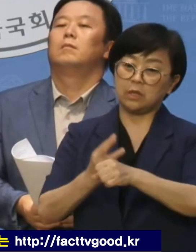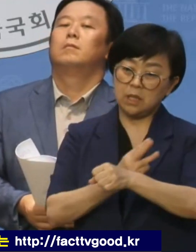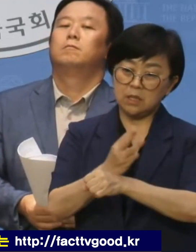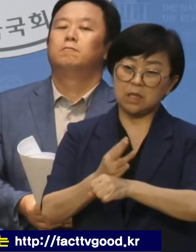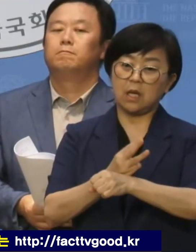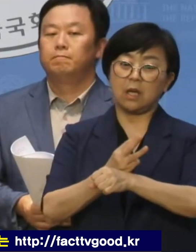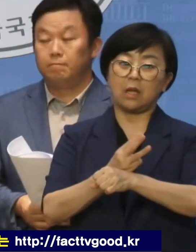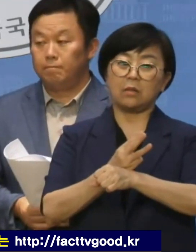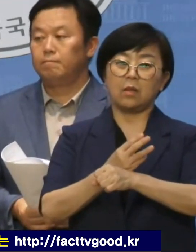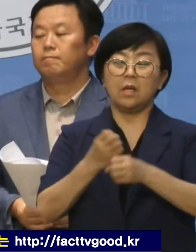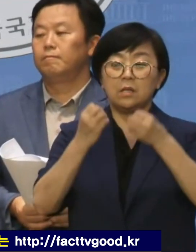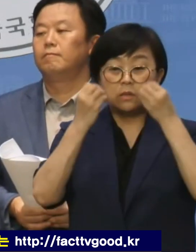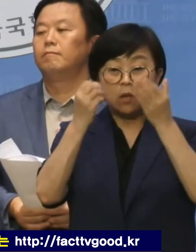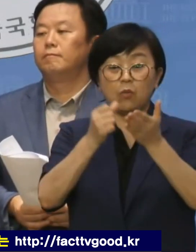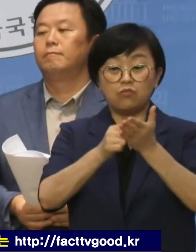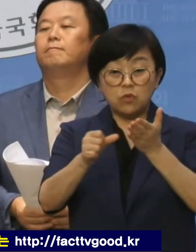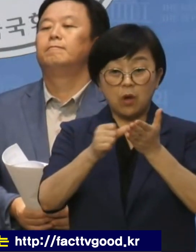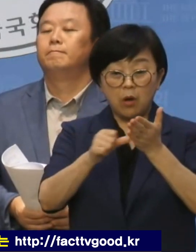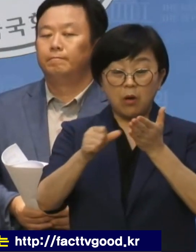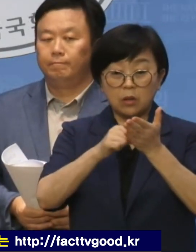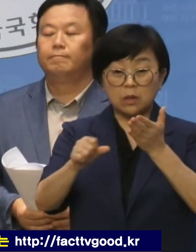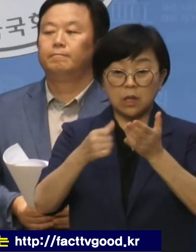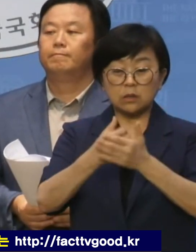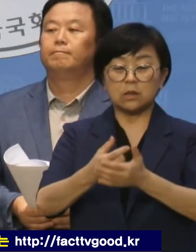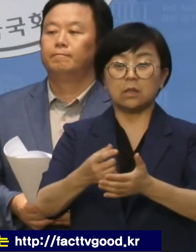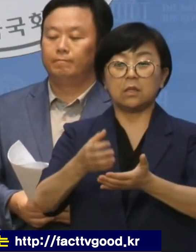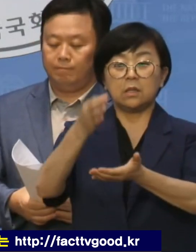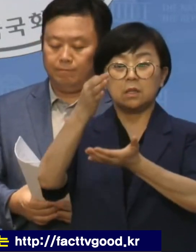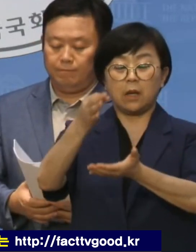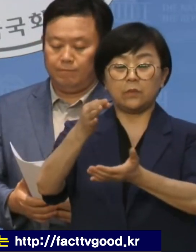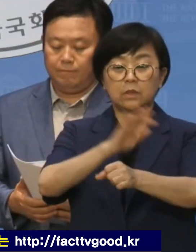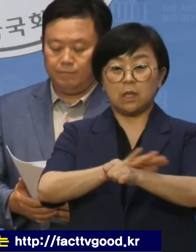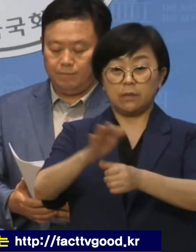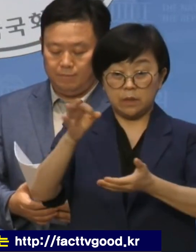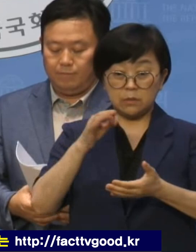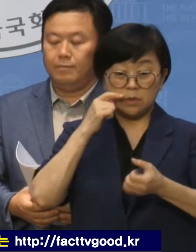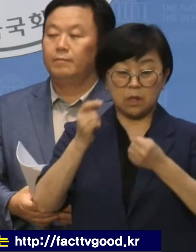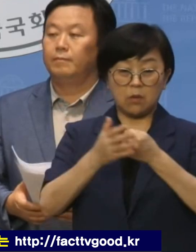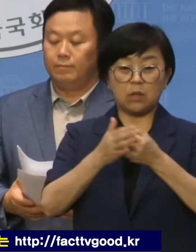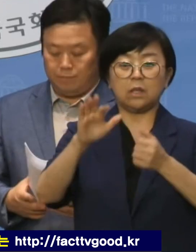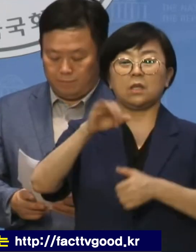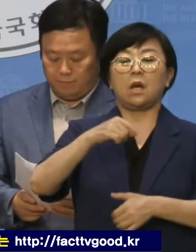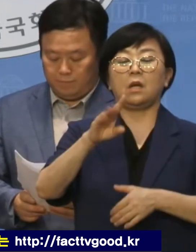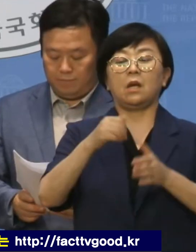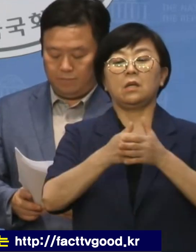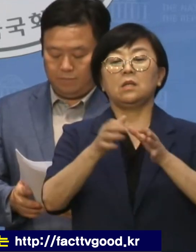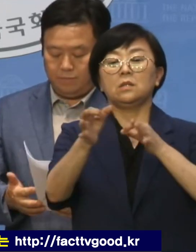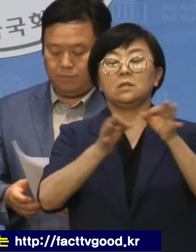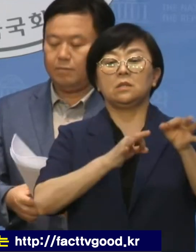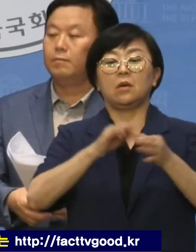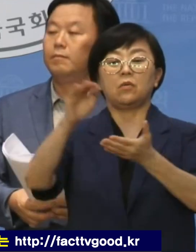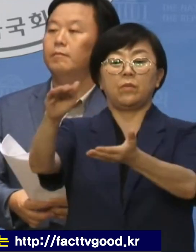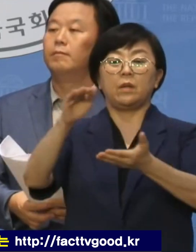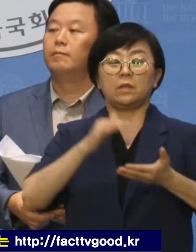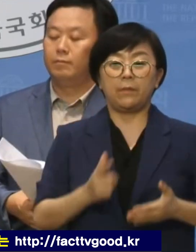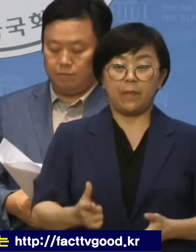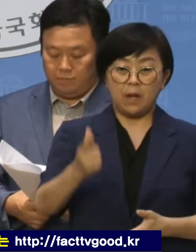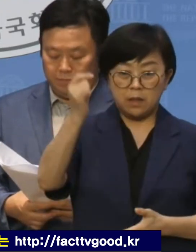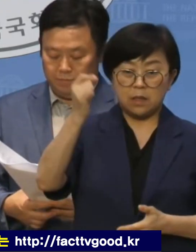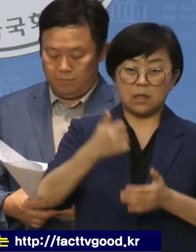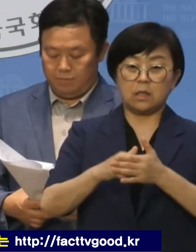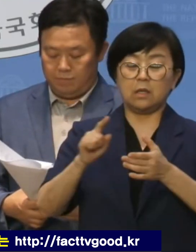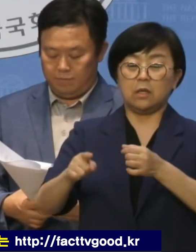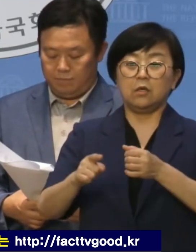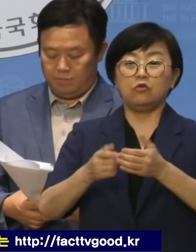3시간 걸려서 신선한 농산물이 제값을 받을 수 없는 상황에 가락시장으로 출하되고 있습니다. 빨리